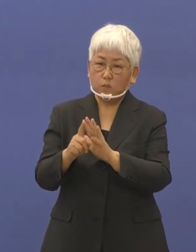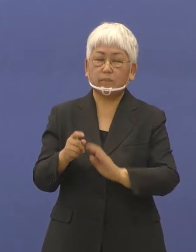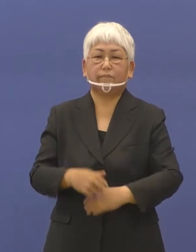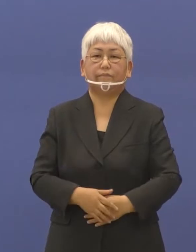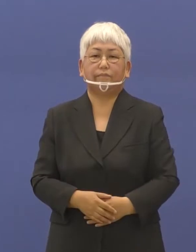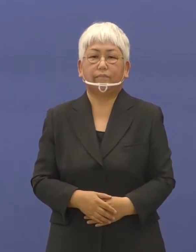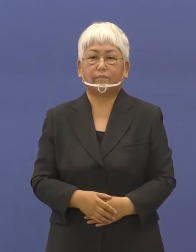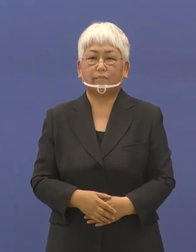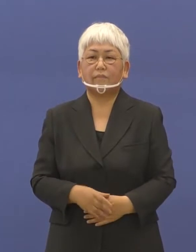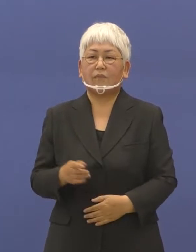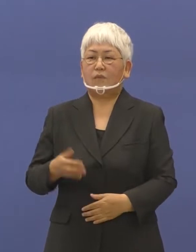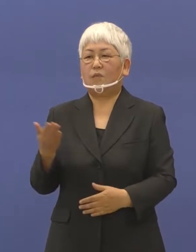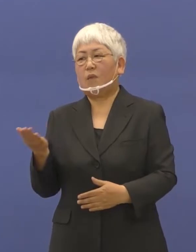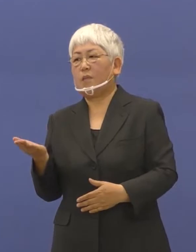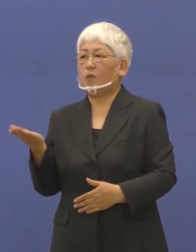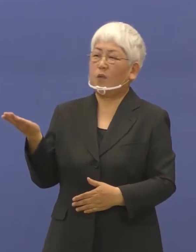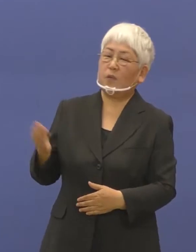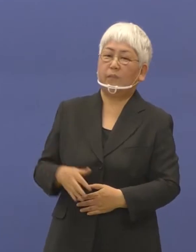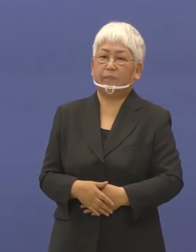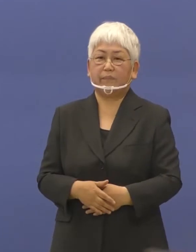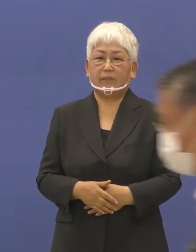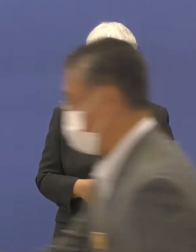ますか。 じゃあこれも